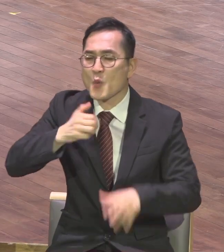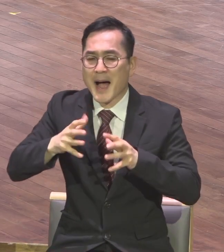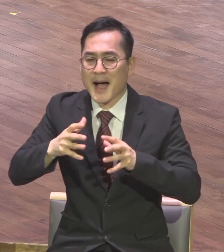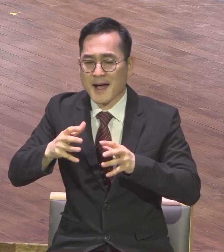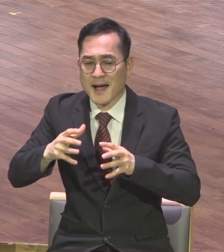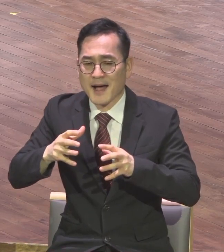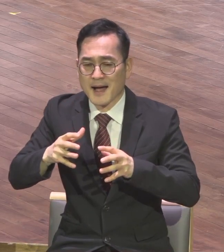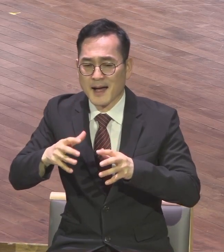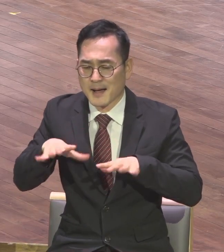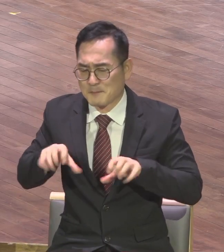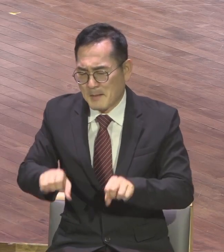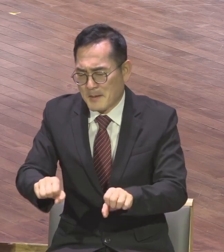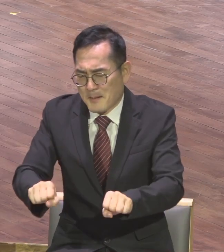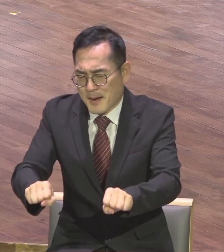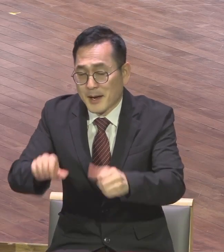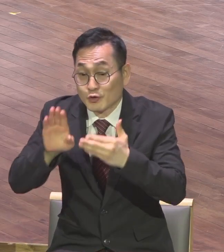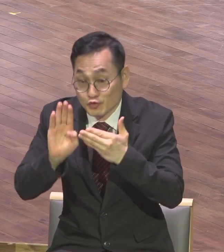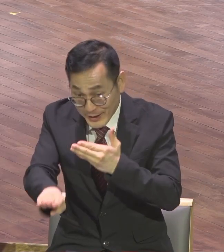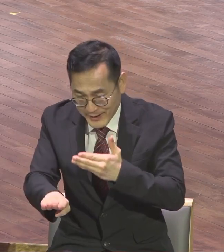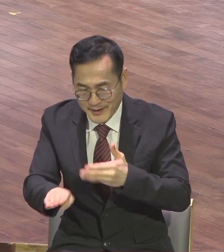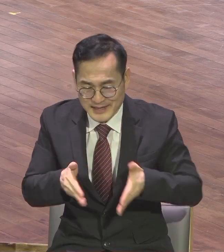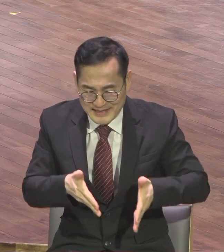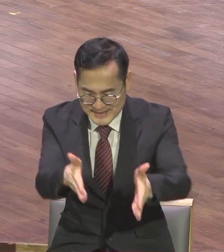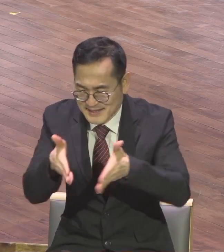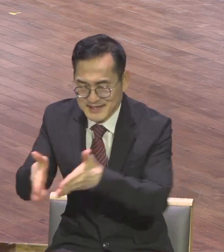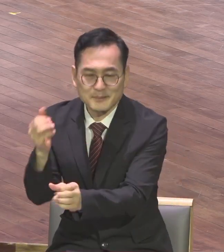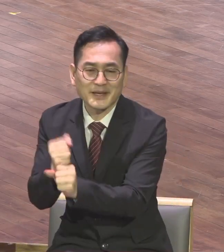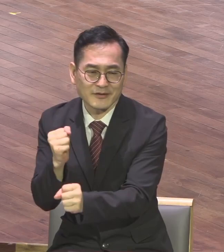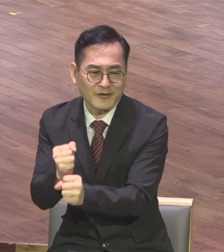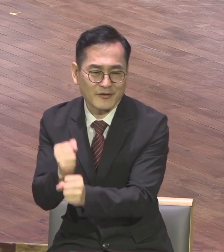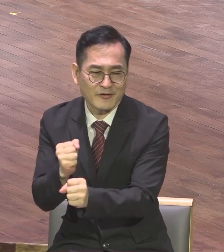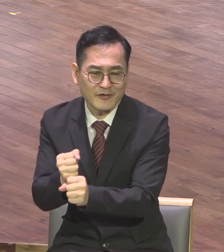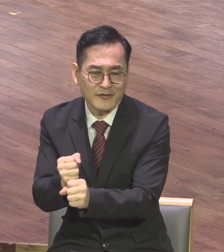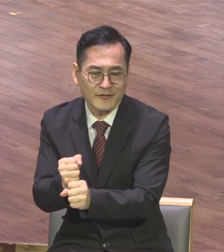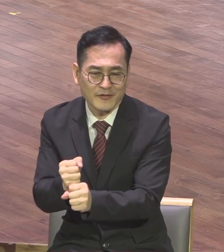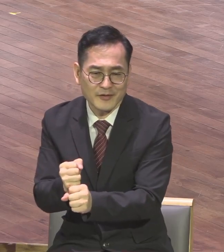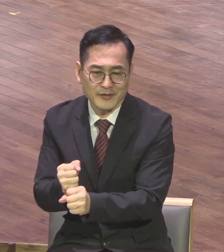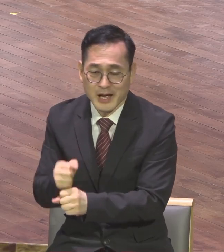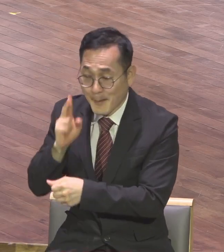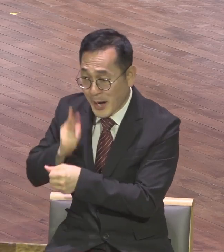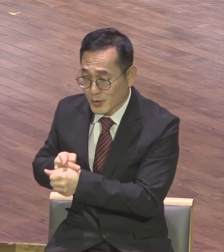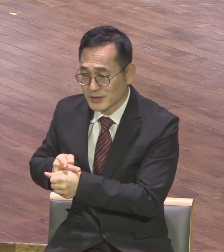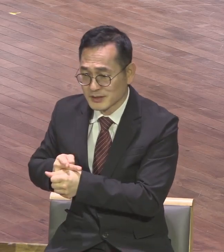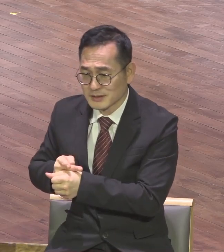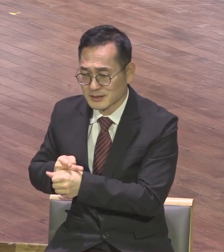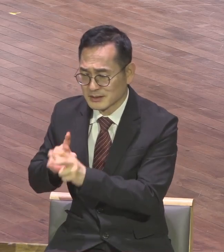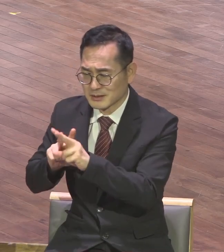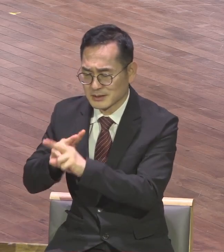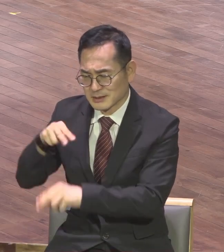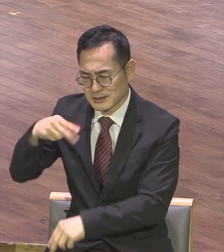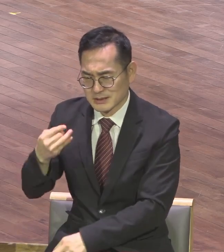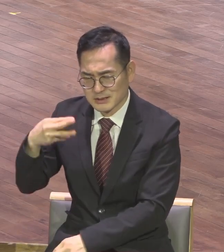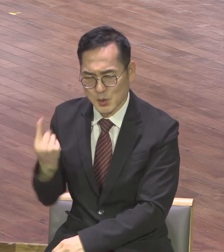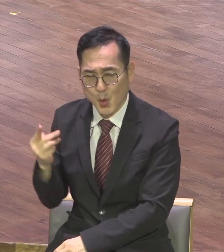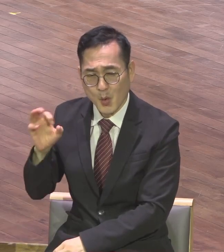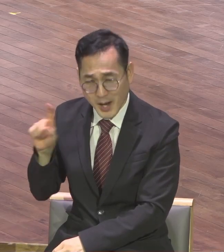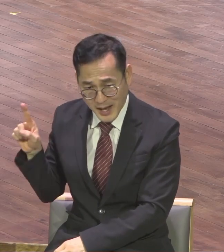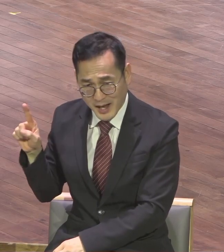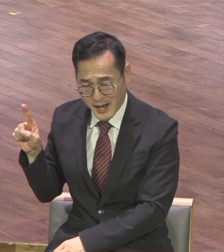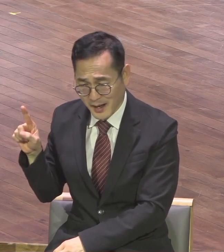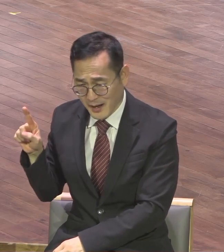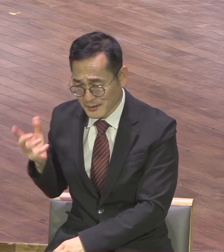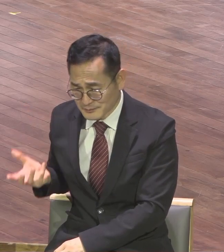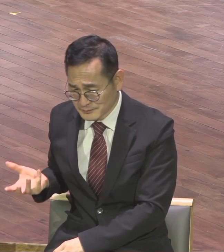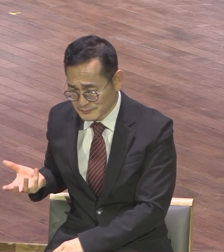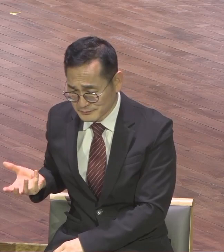도시 이 군사 도로였어요. 군사 바울은 이 드로아에서 출발해서 마게도냐로 들어오면서부터 이 길을